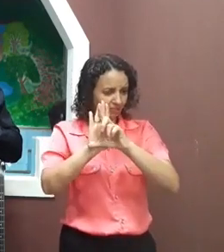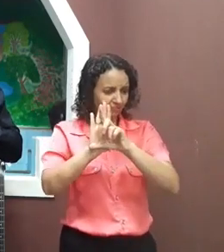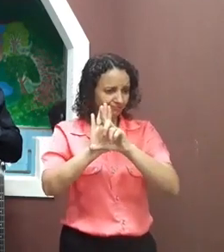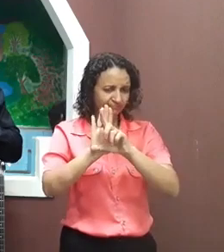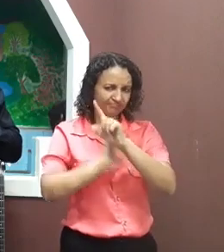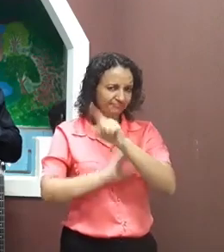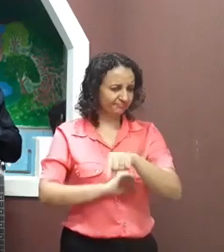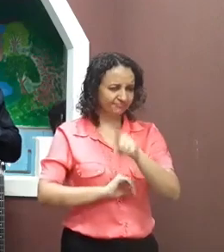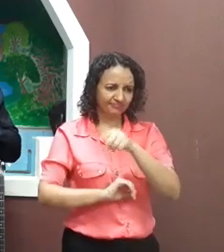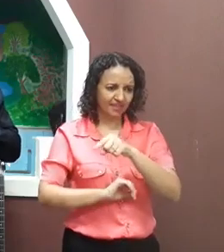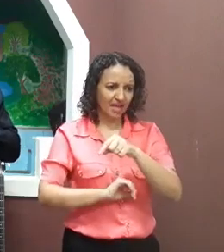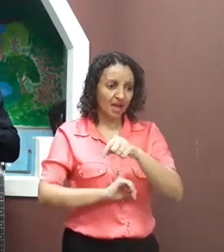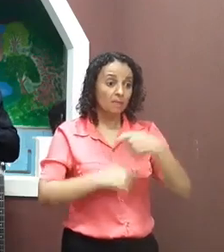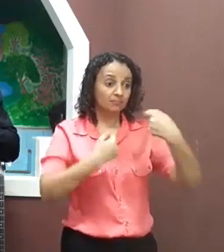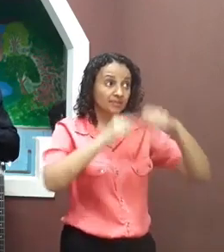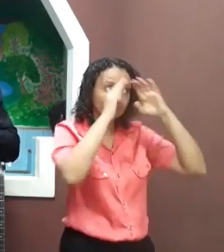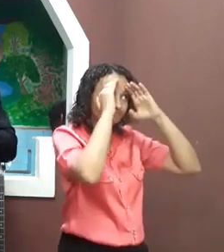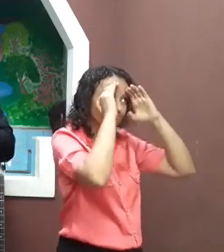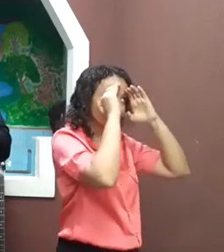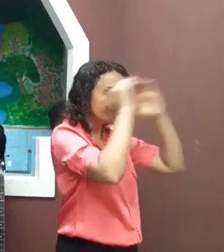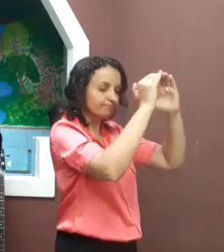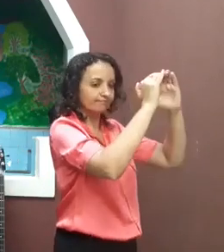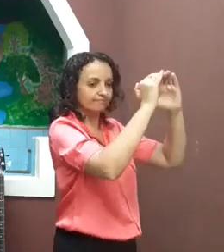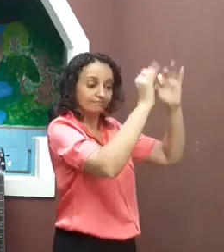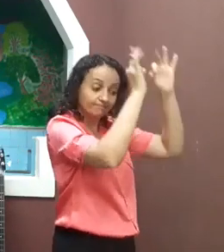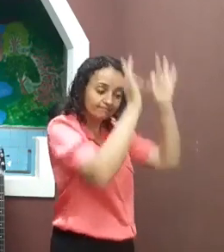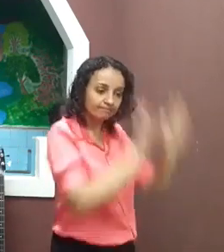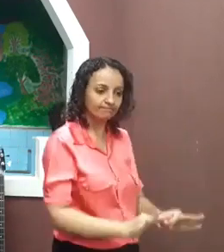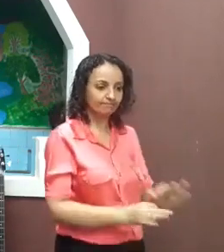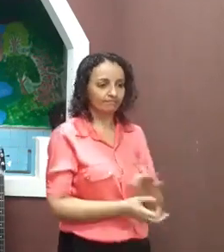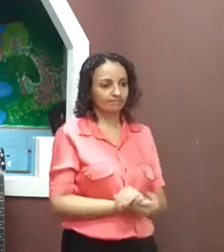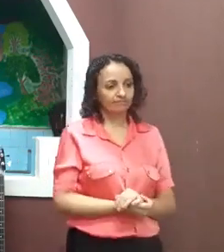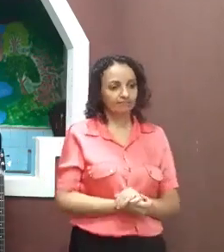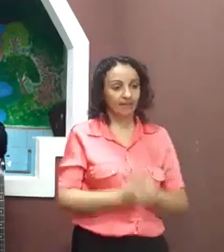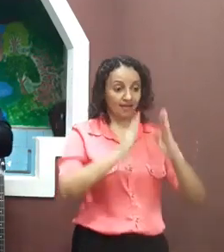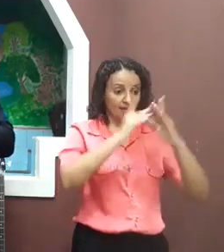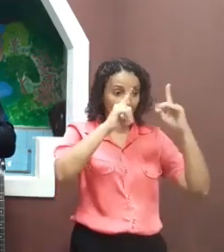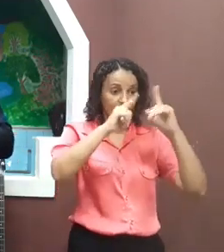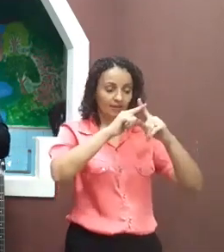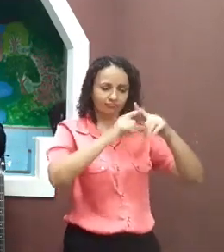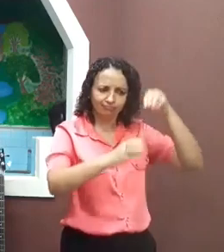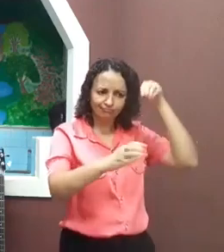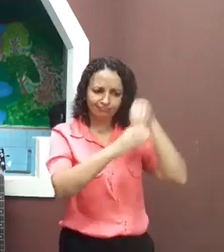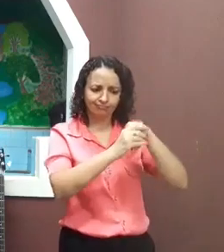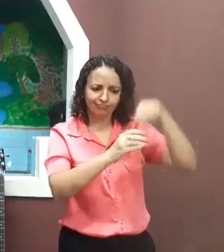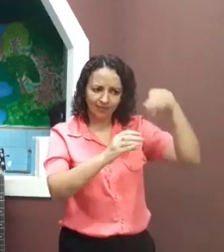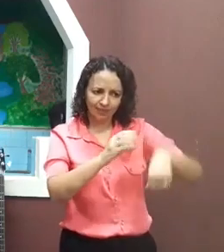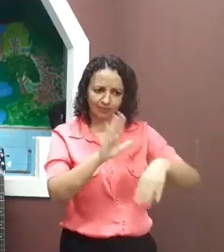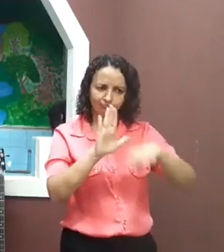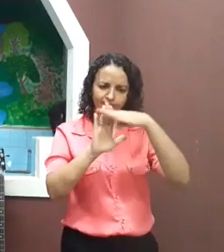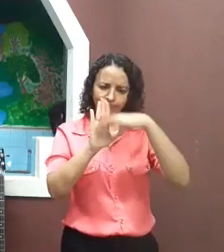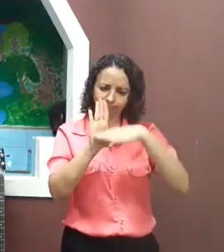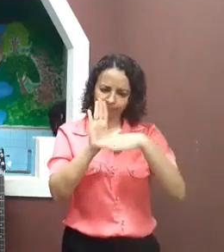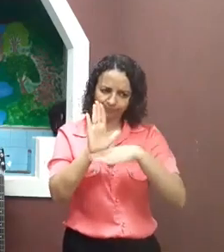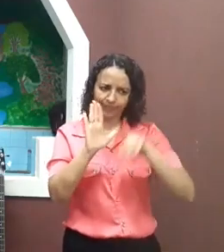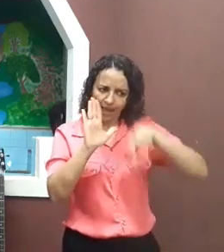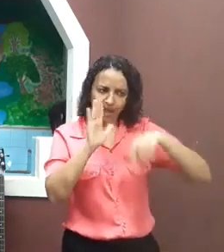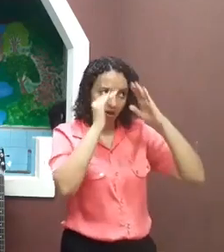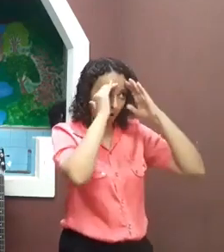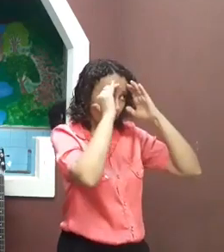nosso Deus dá a igreja para nós termos princípios dados da palavra